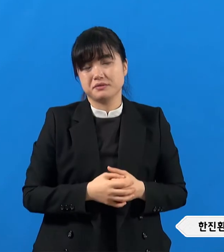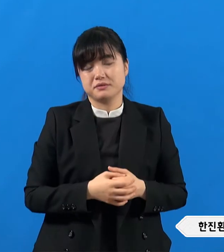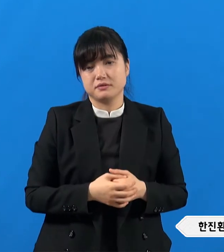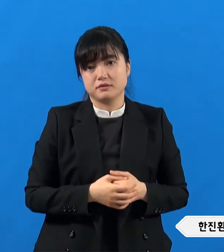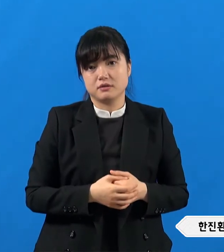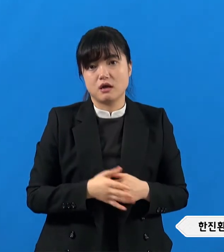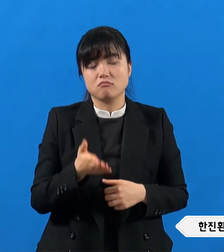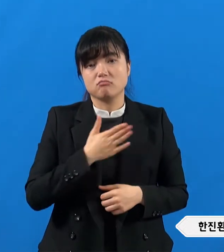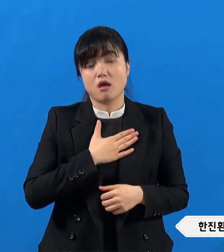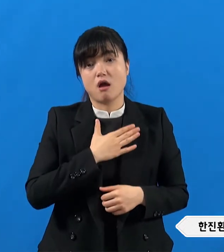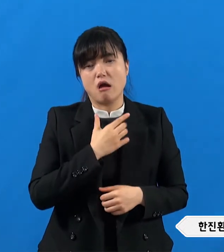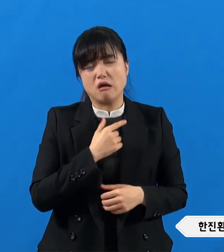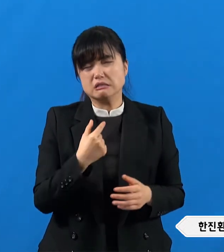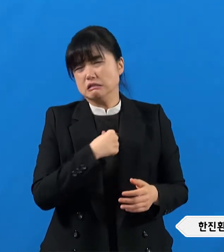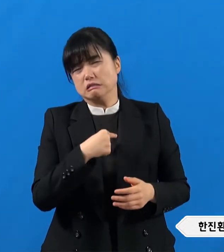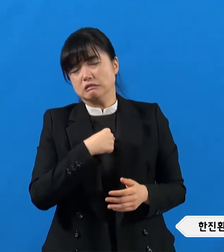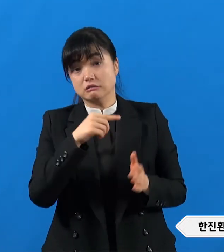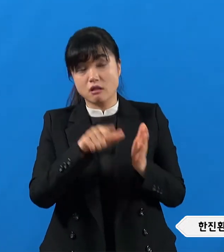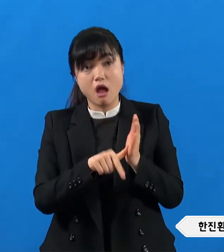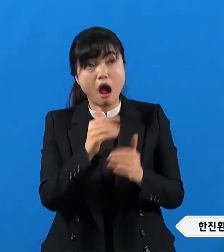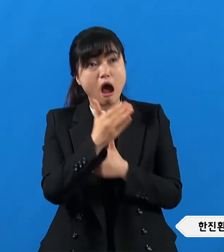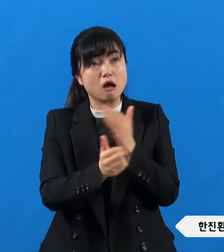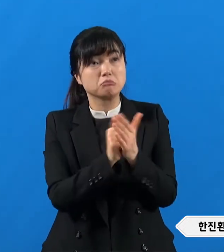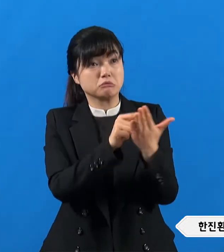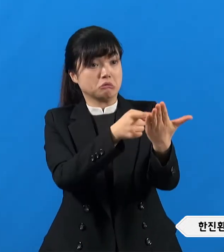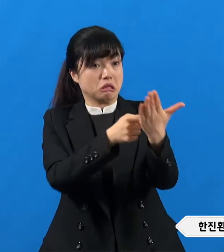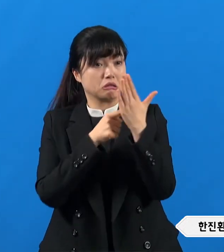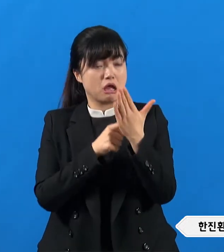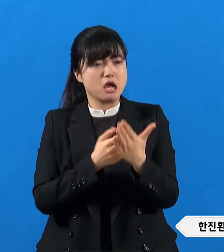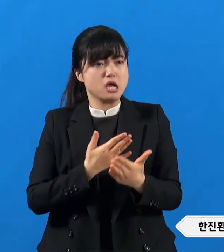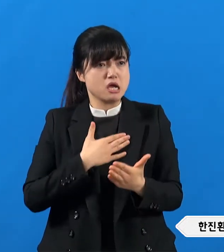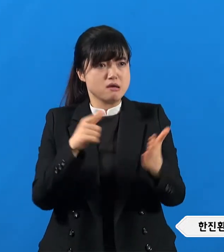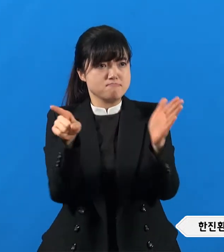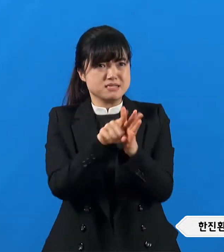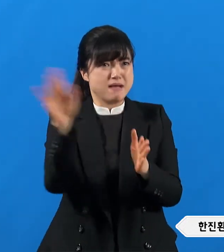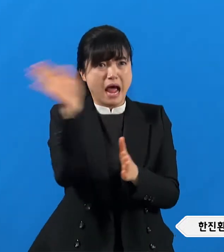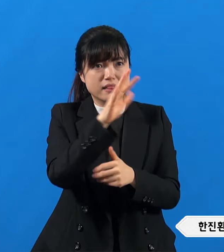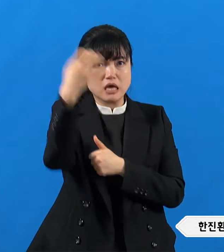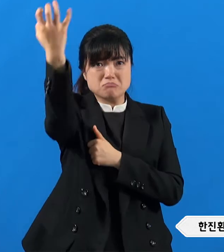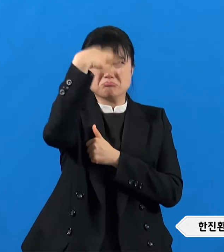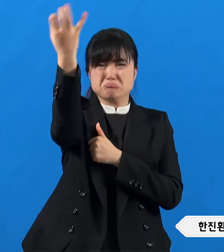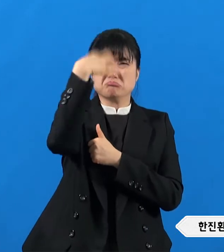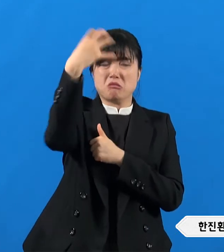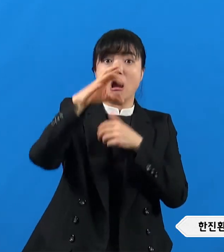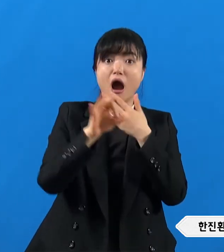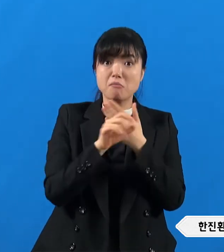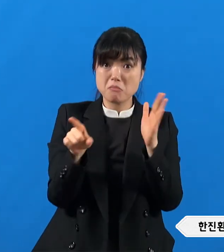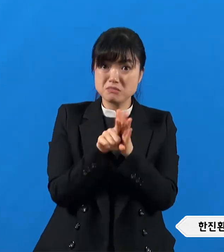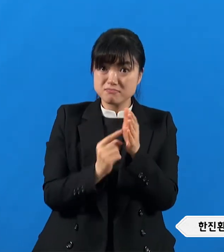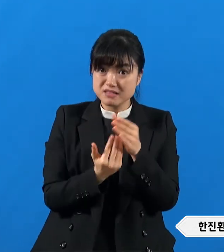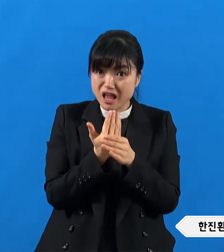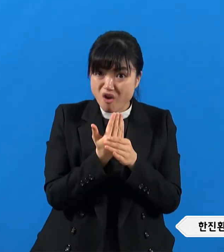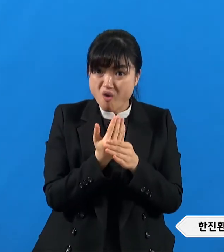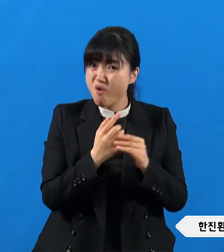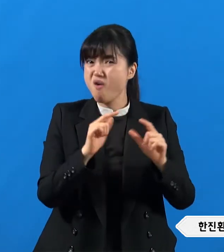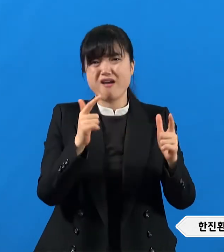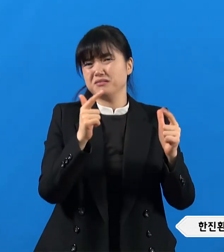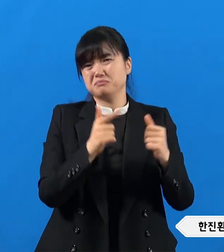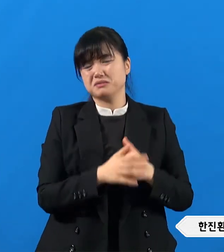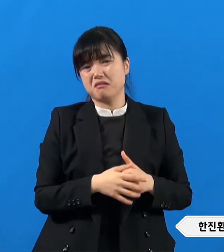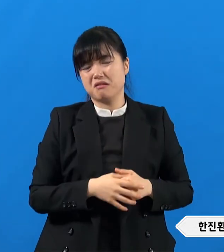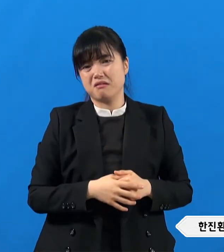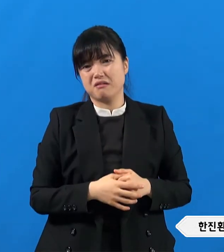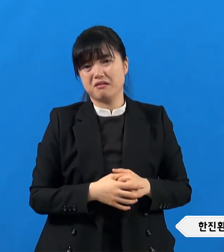내가 원하지도 않는데 하나님이 나타나셔가지고 이래도 안 믿을 테냐, 그렇게 윽박지르는 식으로 해서